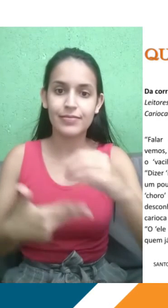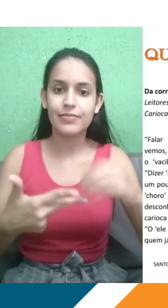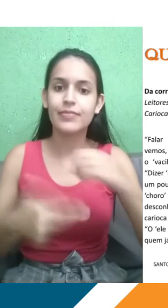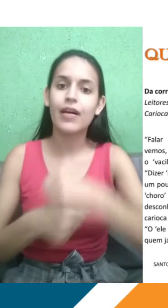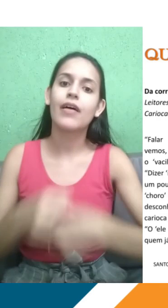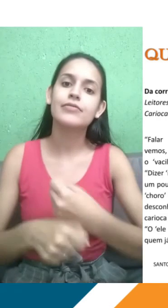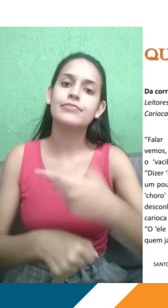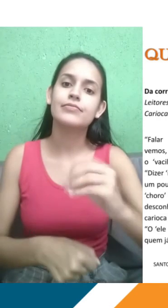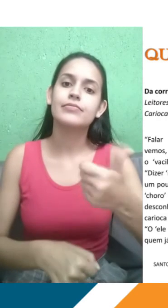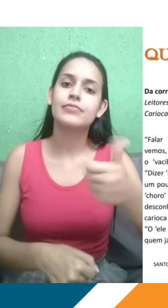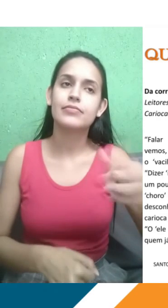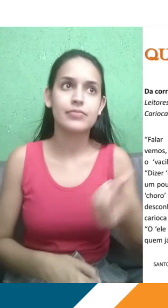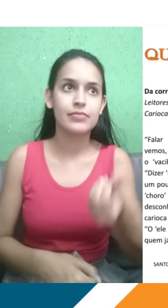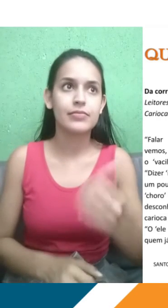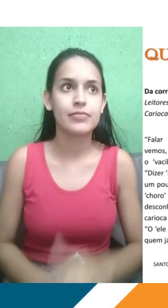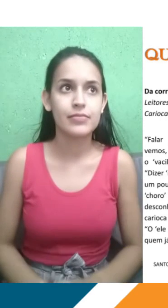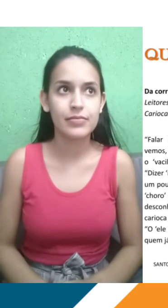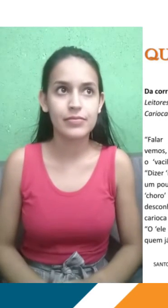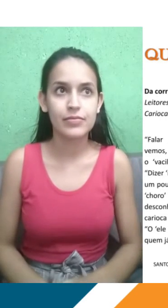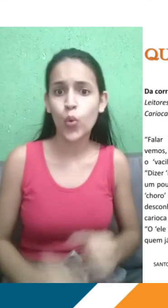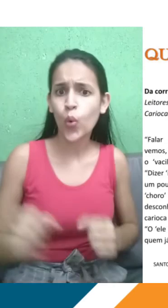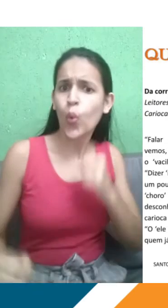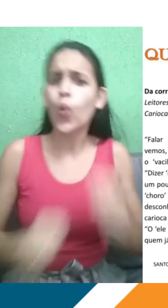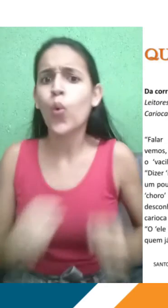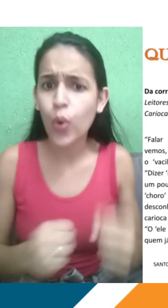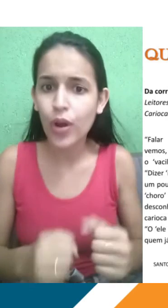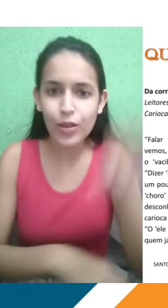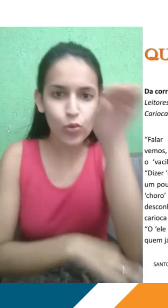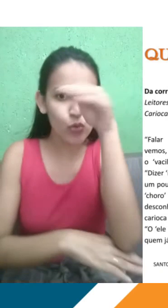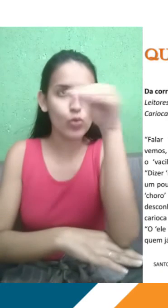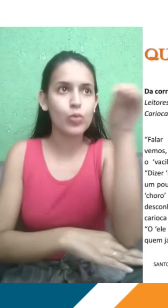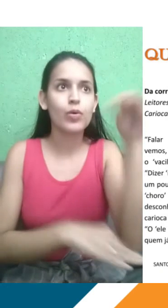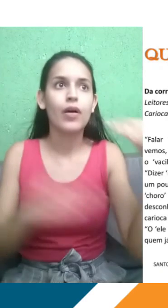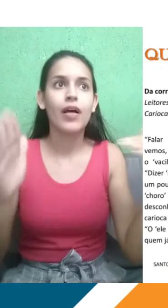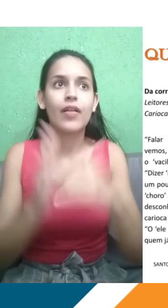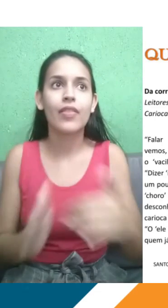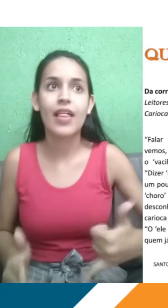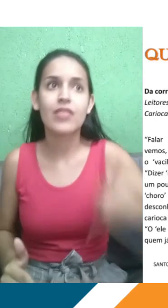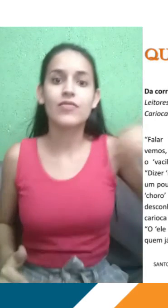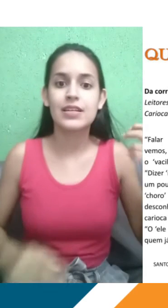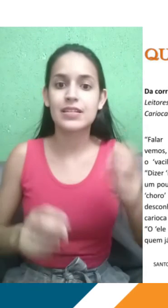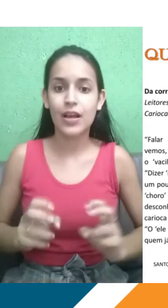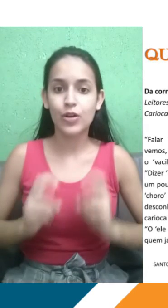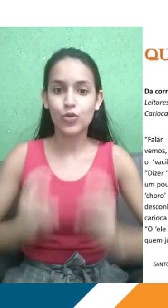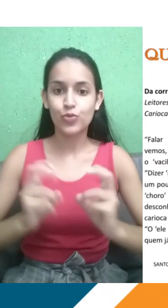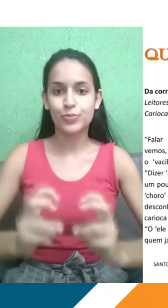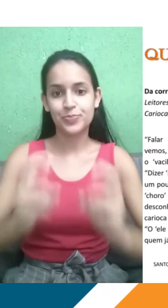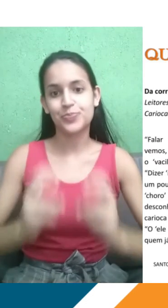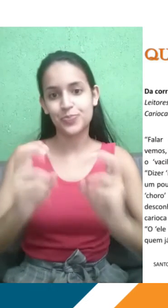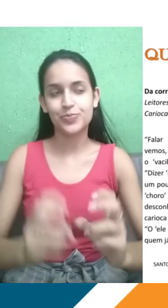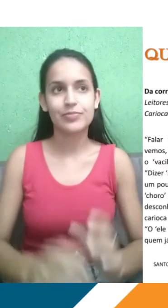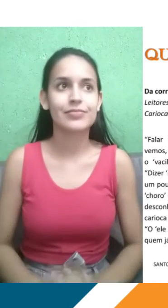é invenção do carioca, como também um vacilão. Cariocas inventam um vocabulário próprio.